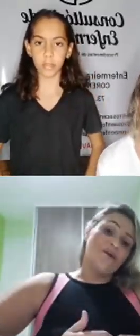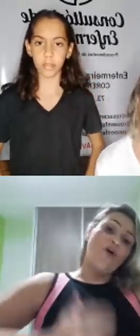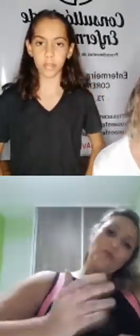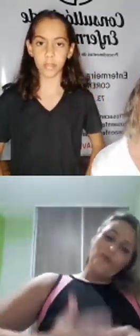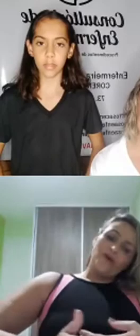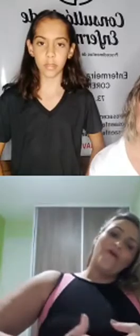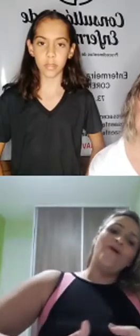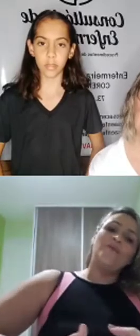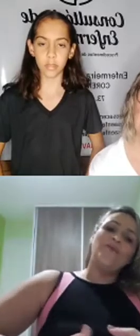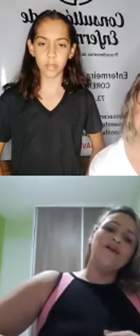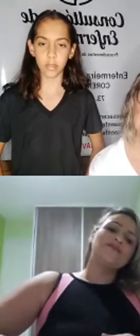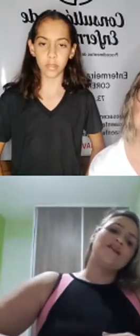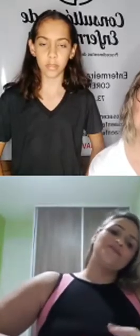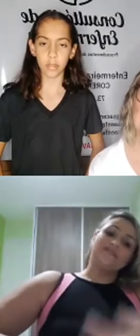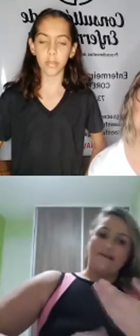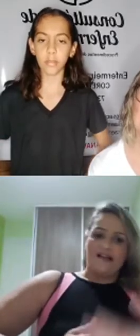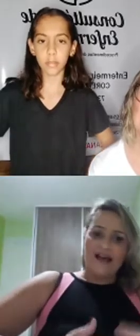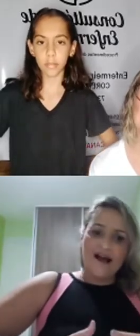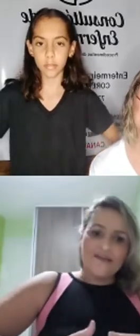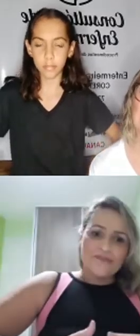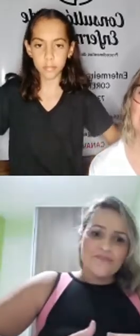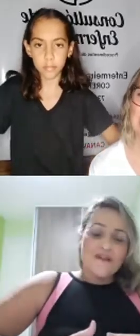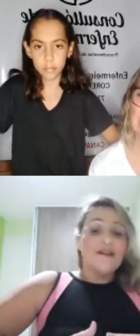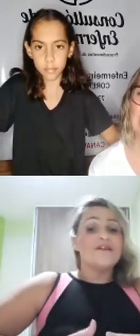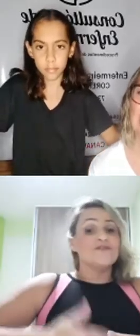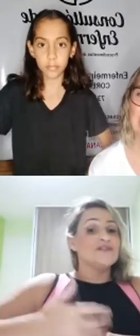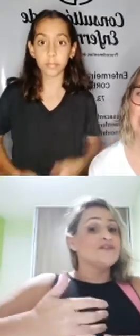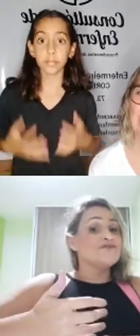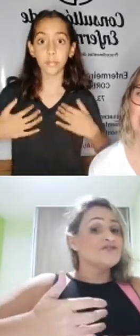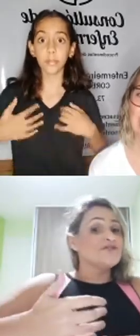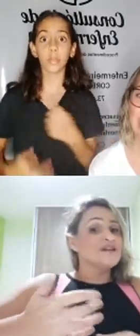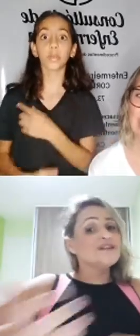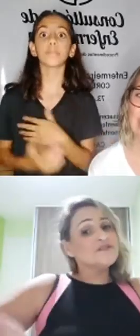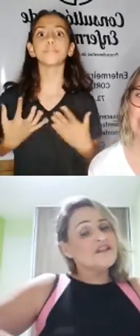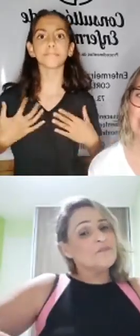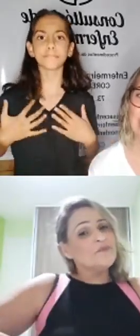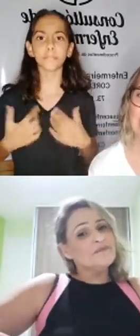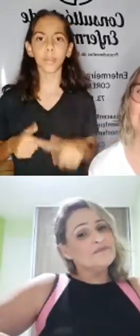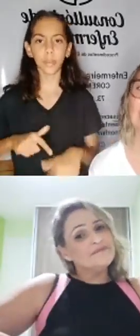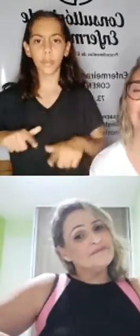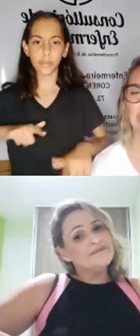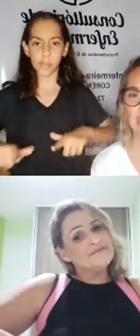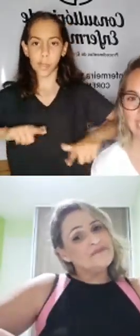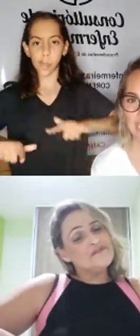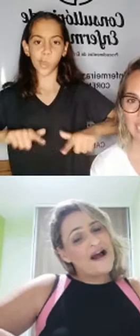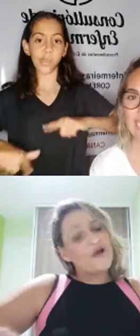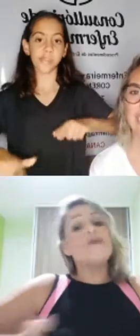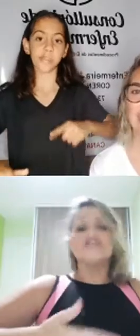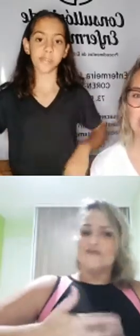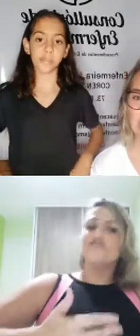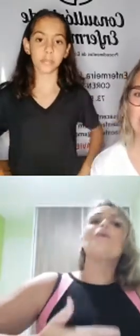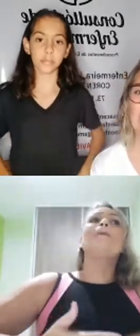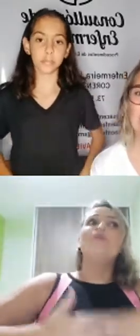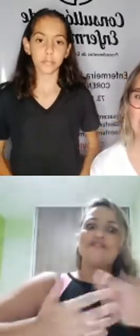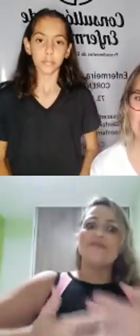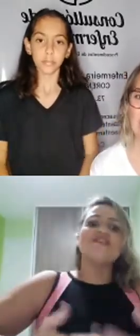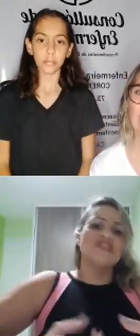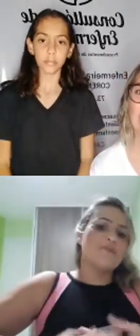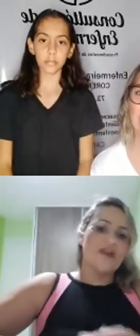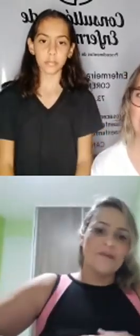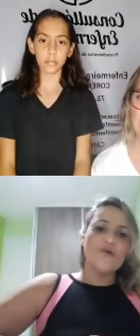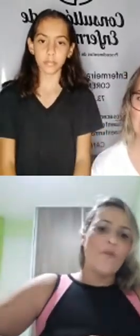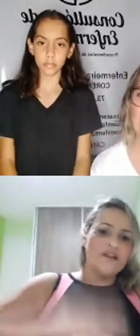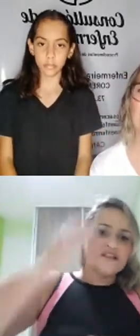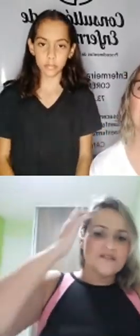assim, como eu tenho trabalhado, eu não tenho tido tanto tempo vago, mas tenho tido muito mais